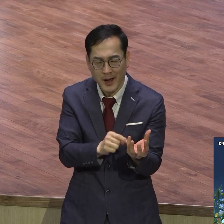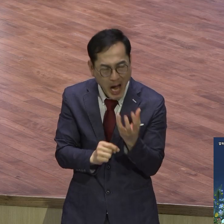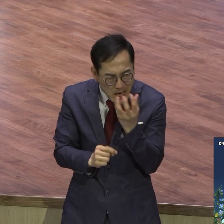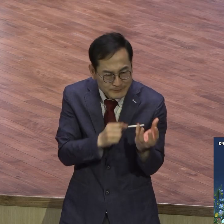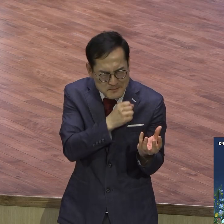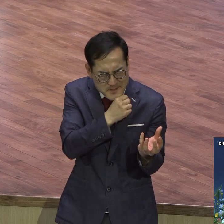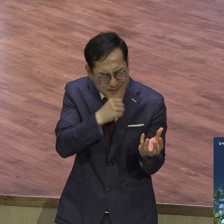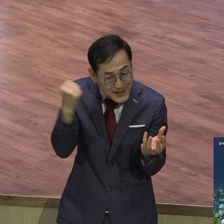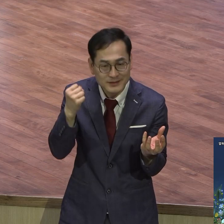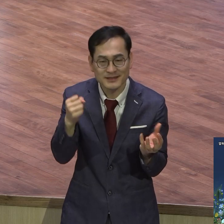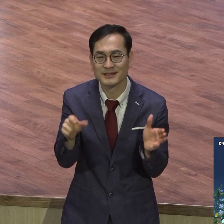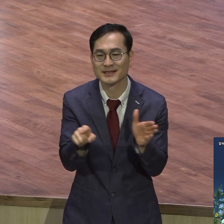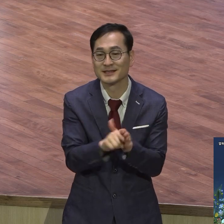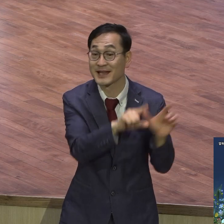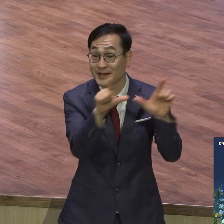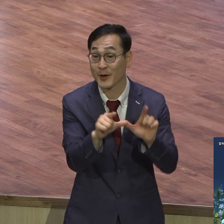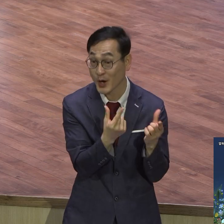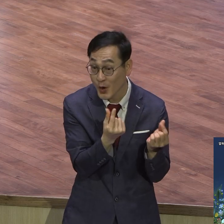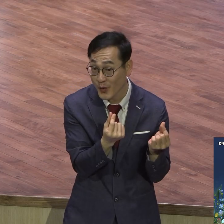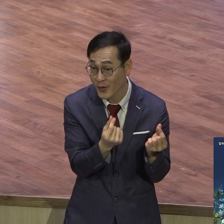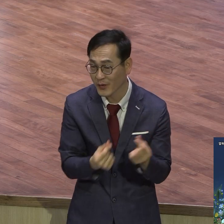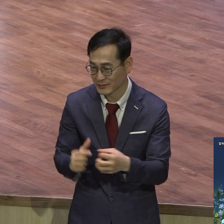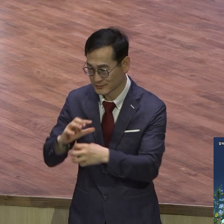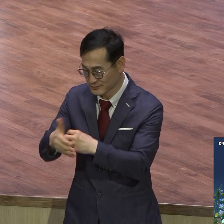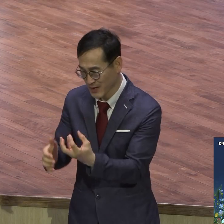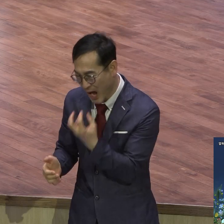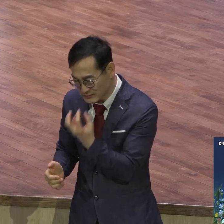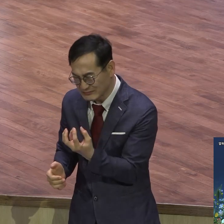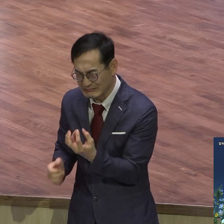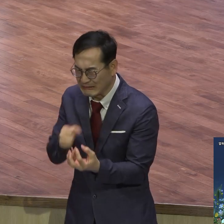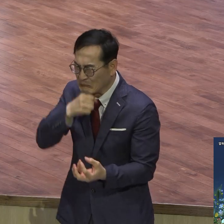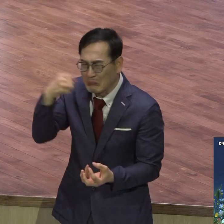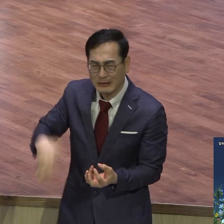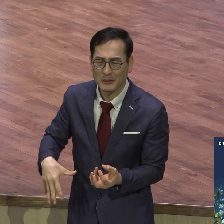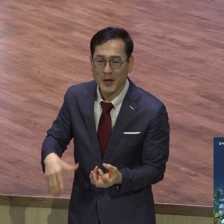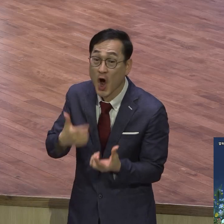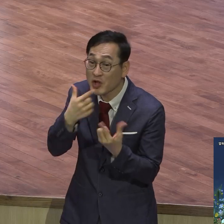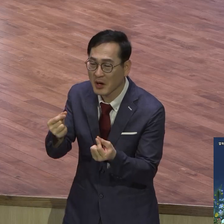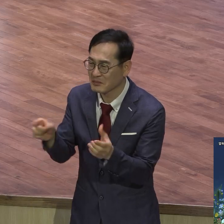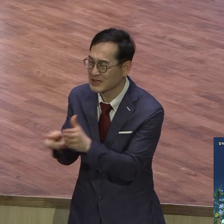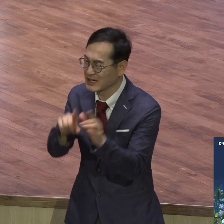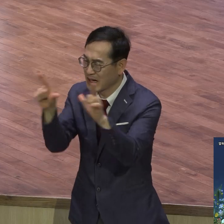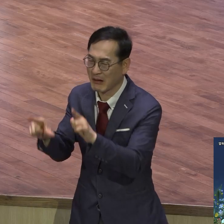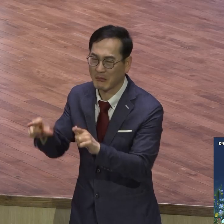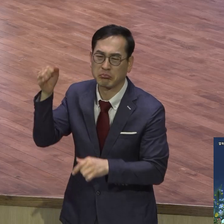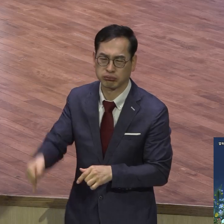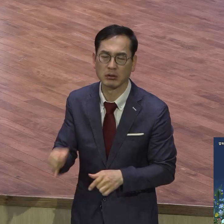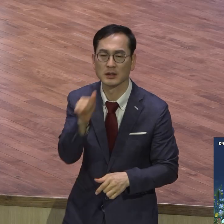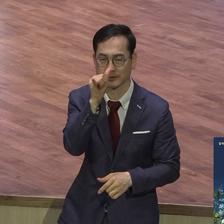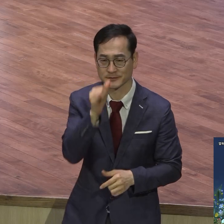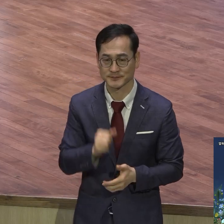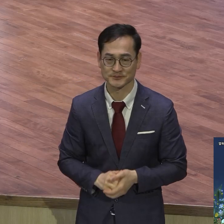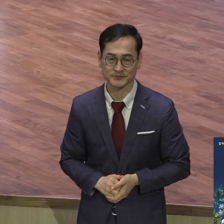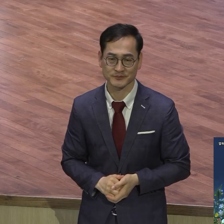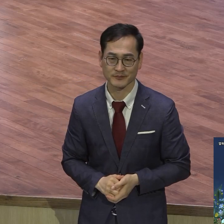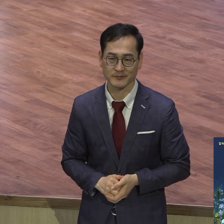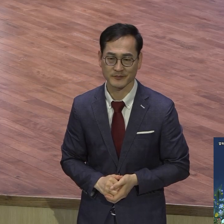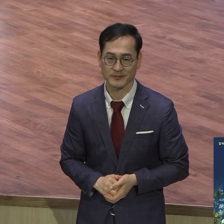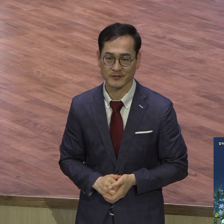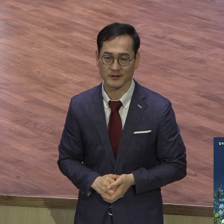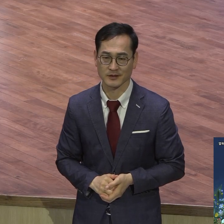좋지 못한 신앙생활 하는 사람들이 있어요. 우리가 매주일 예수님의 이 산상수원을